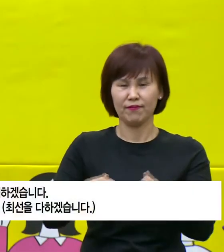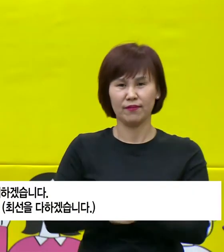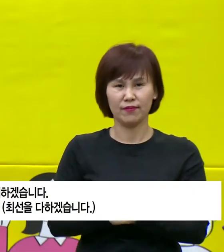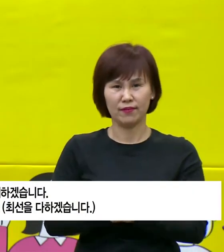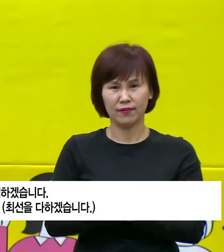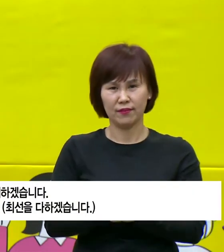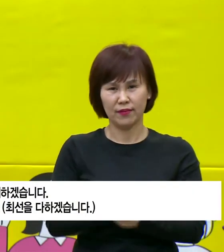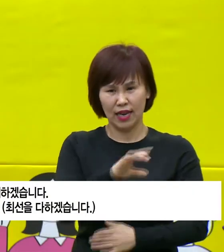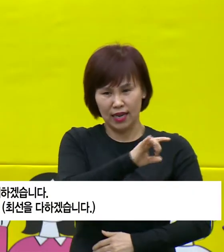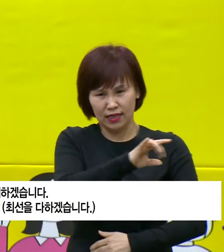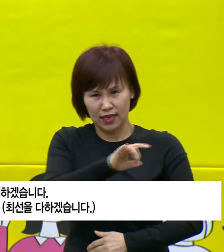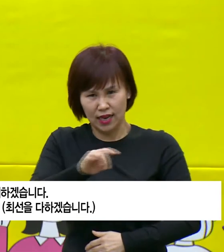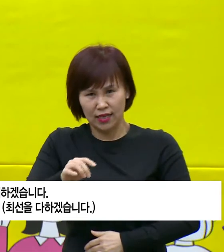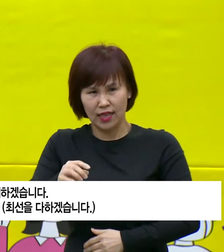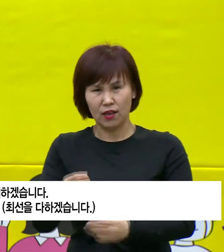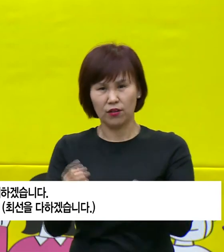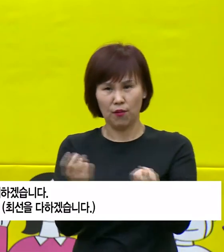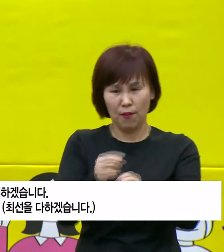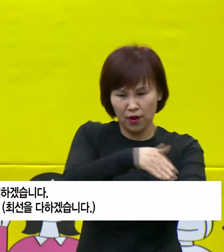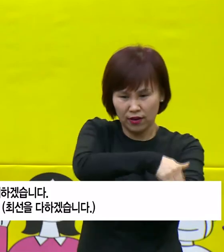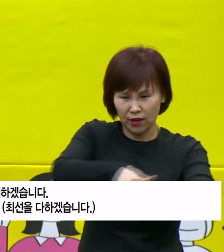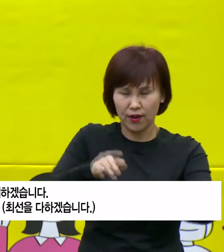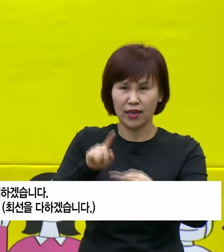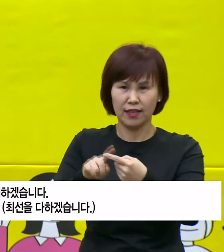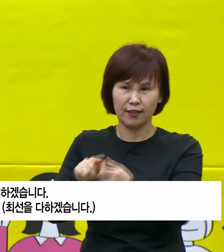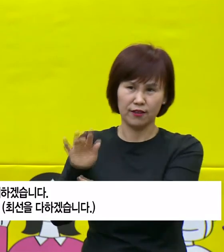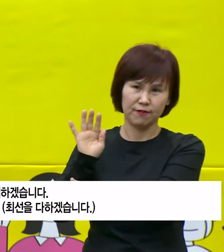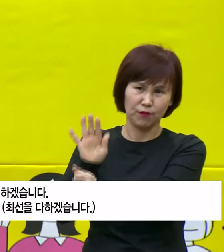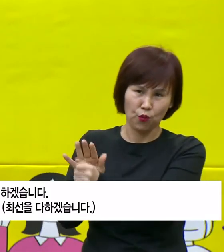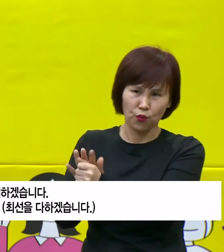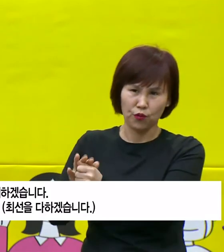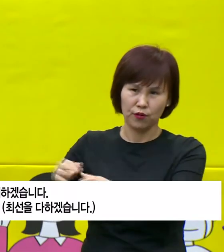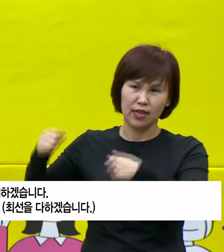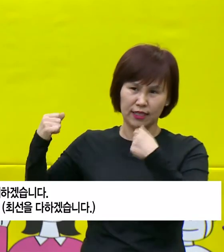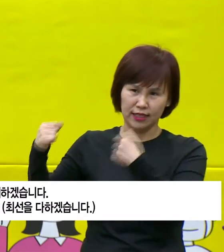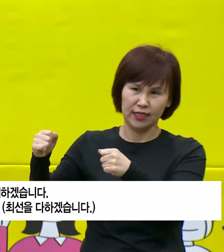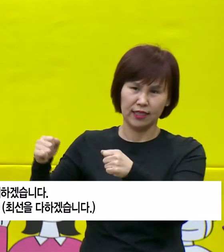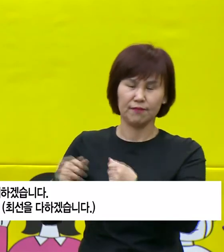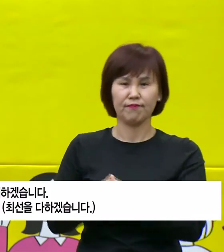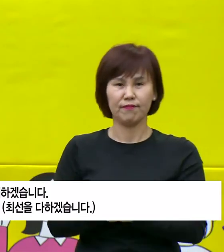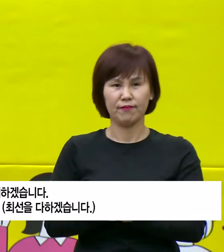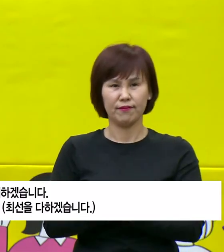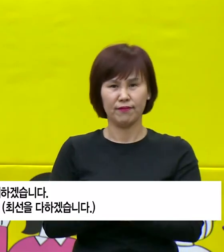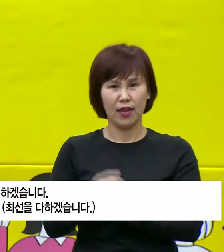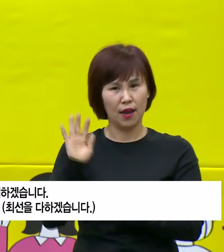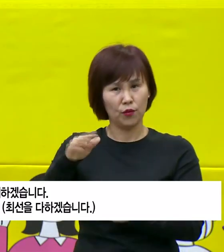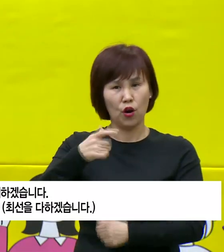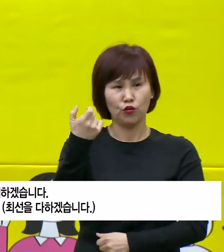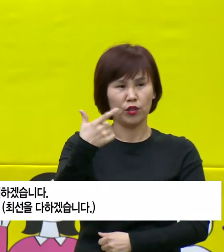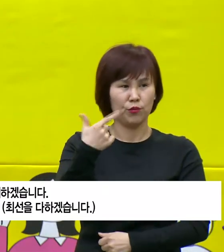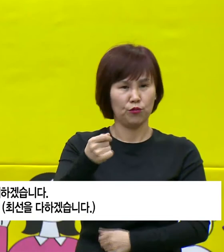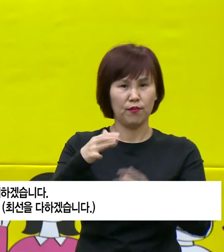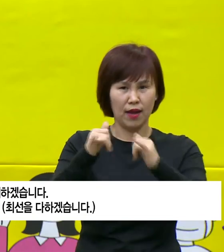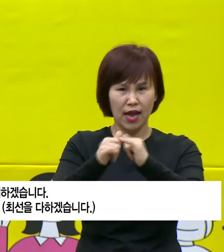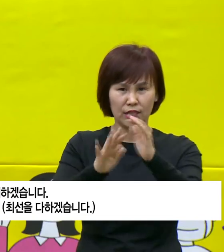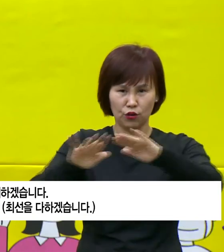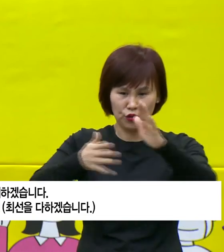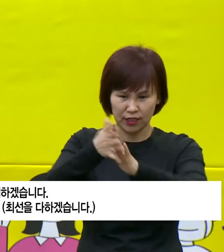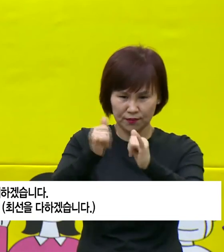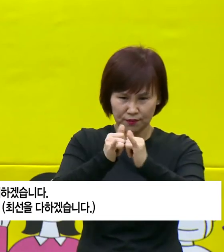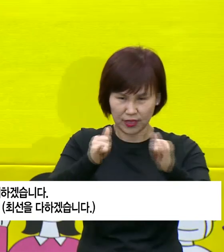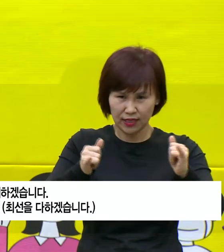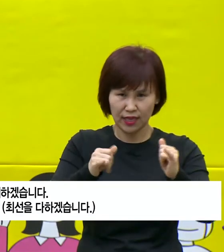하나하나의 대책을 응원하고 지지하겠습니다. 66만 전주 시민의 일상을 되찾는